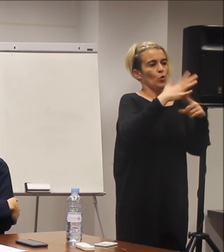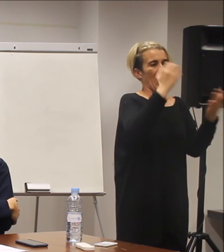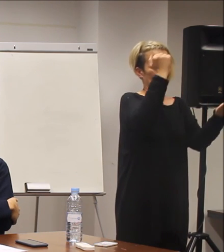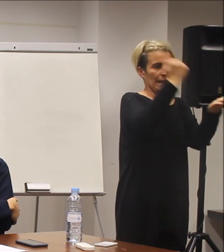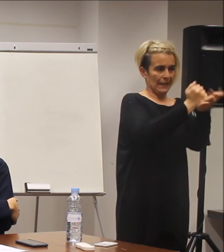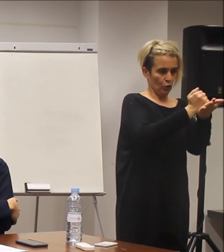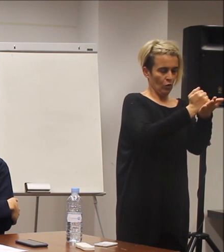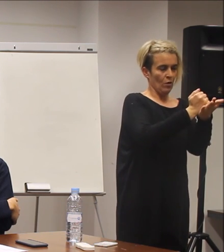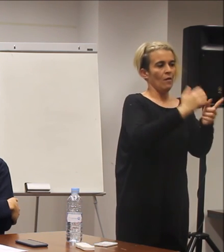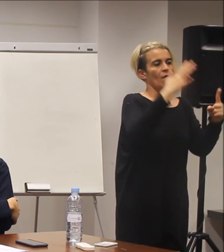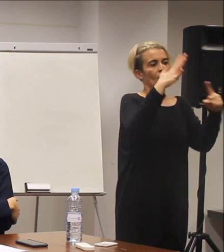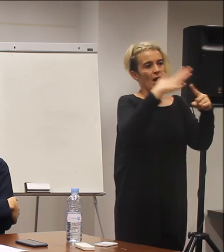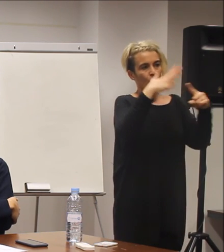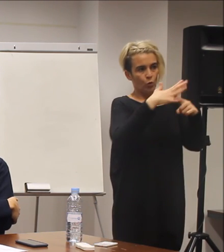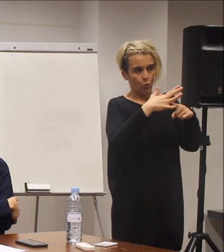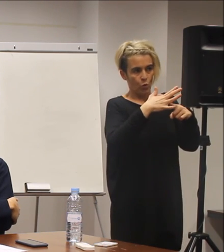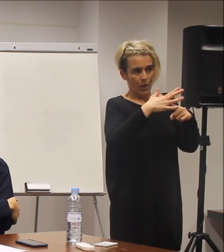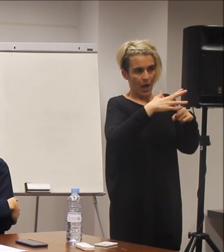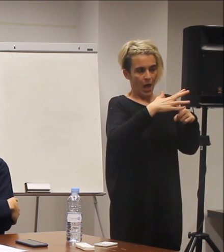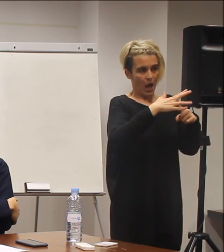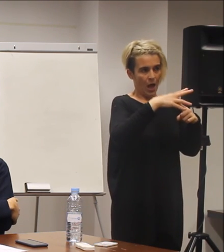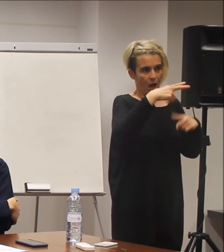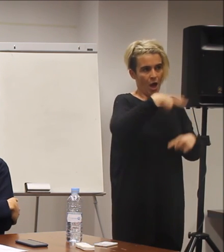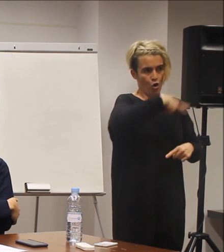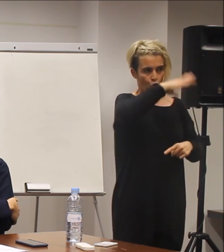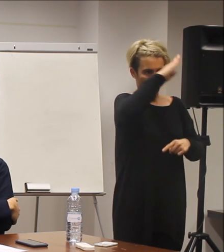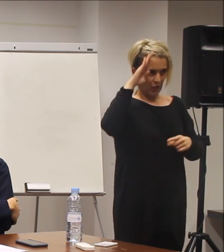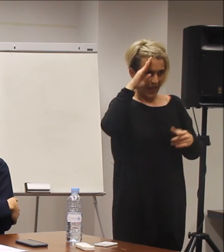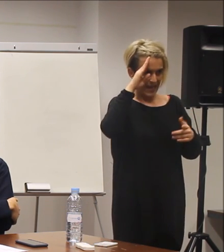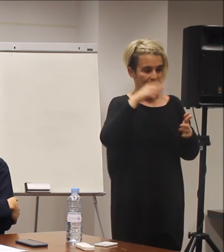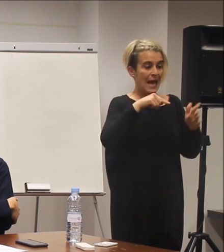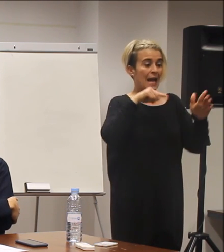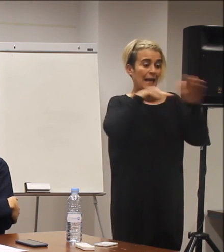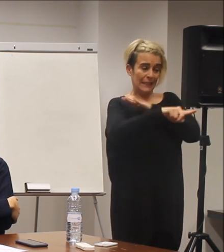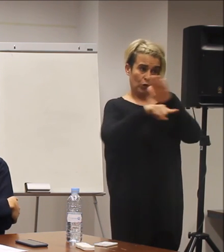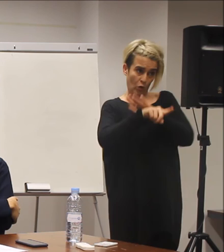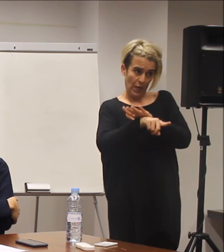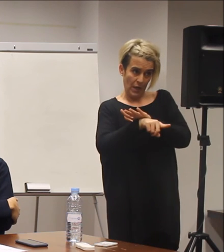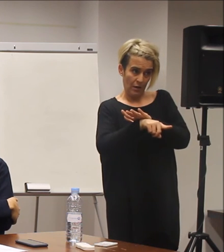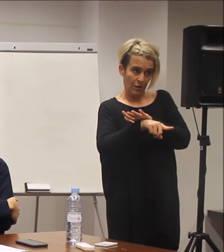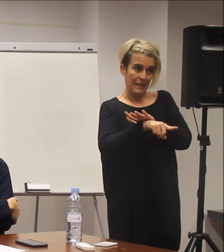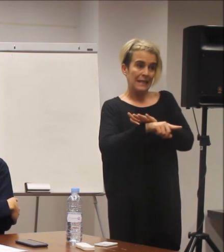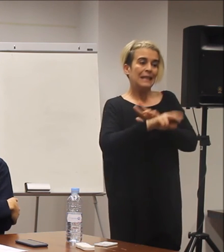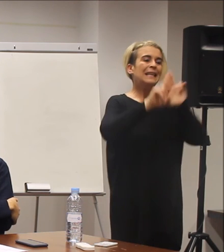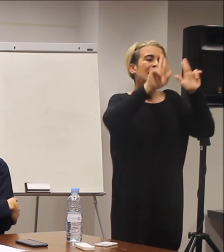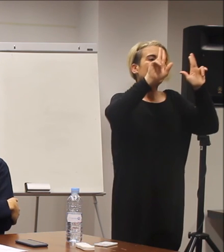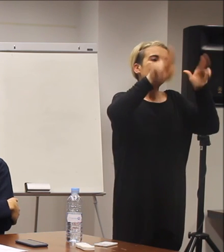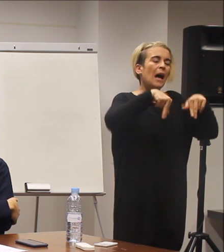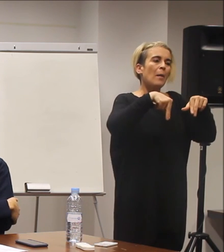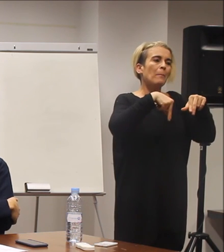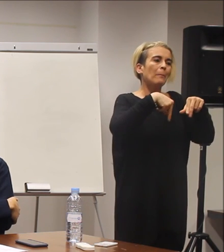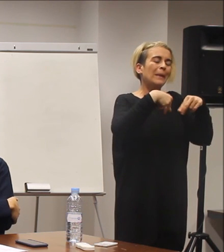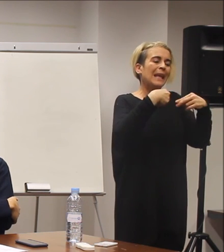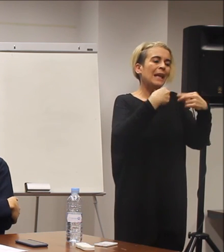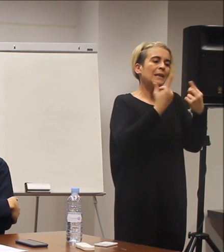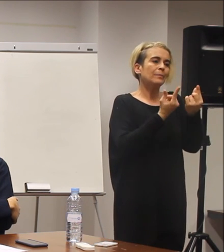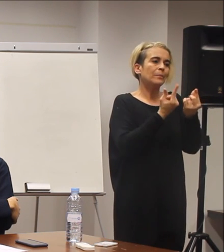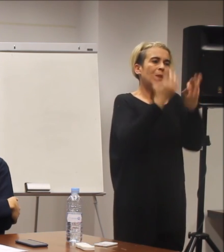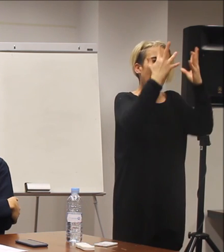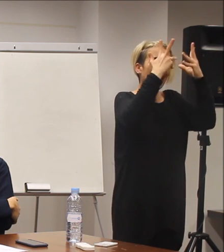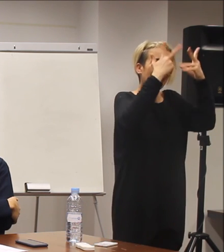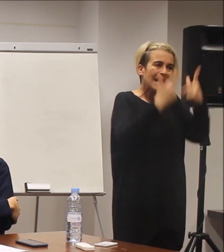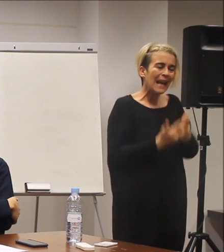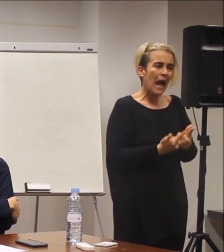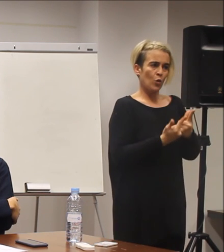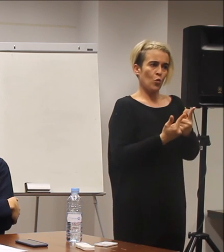notaría, la gestoría. Y si podéis encontrar también la tasación, esta es la gran olvidada, no he encontrado algún